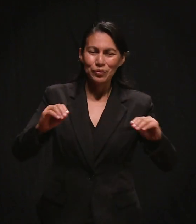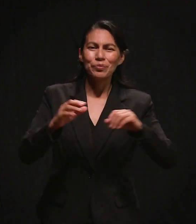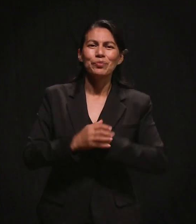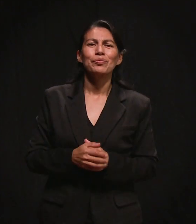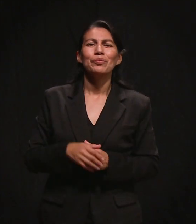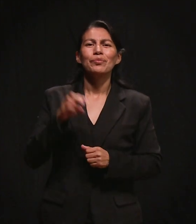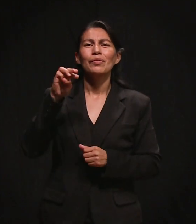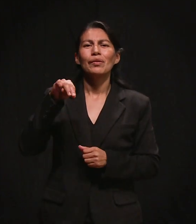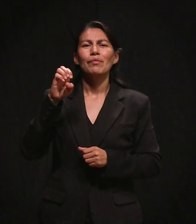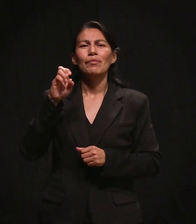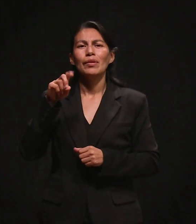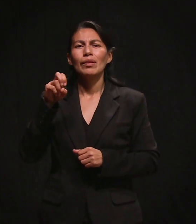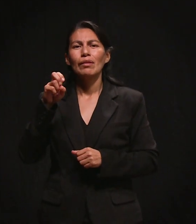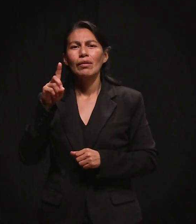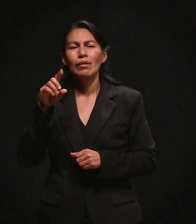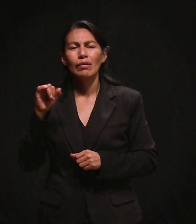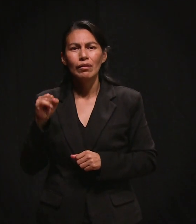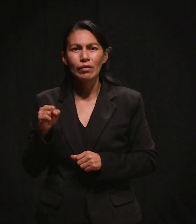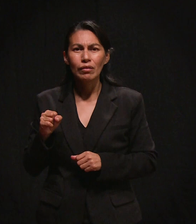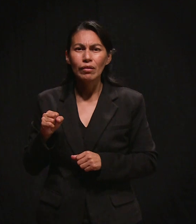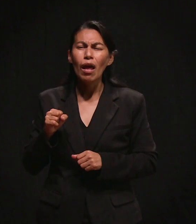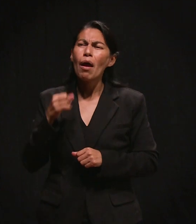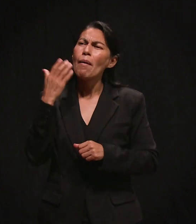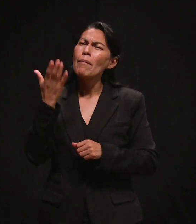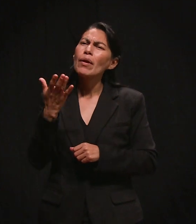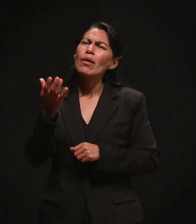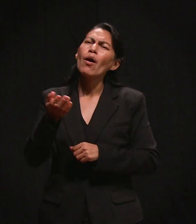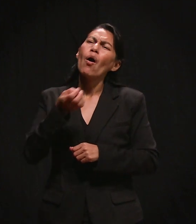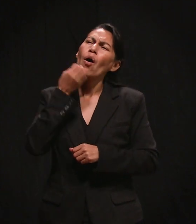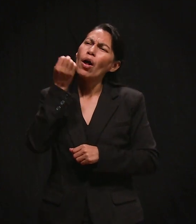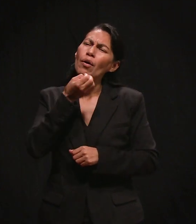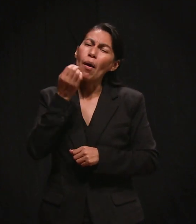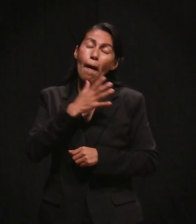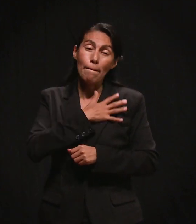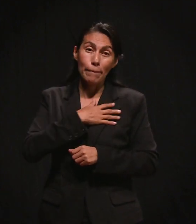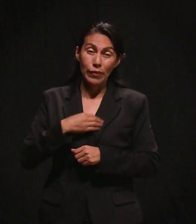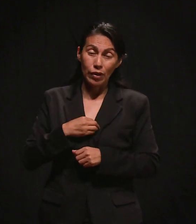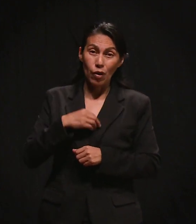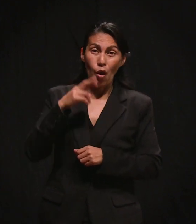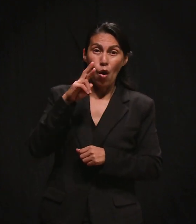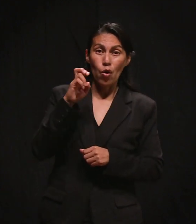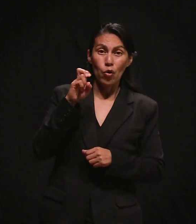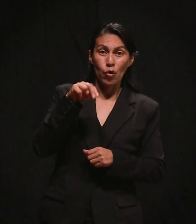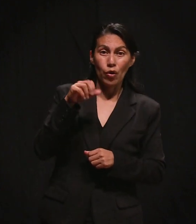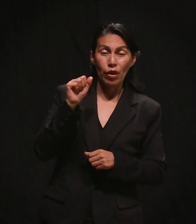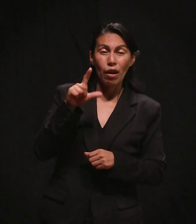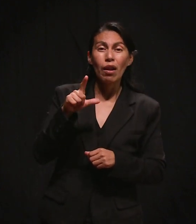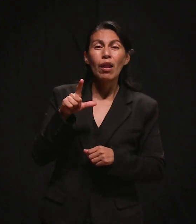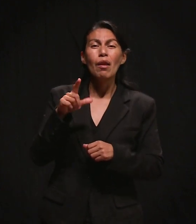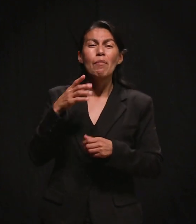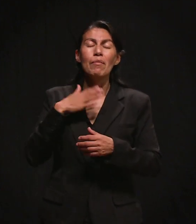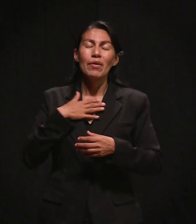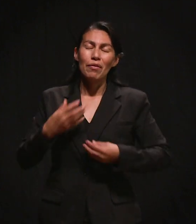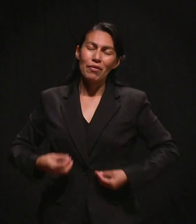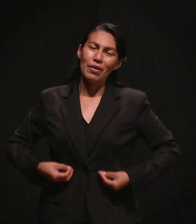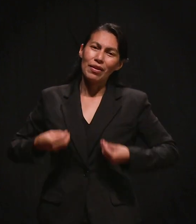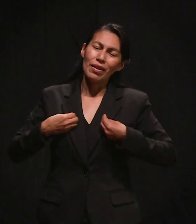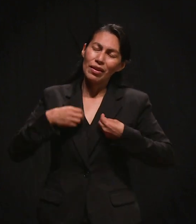Mary Cuscano, pido sus oraciones por mis hijos Ronald y Miguel, por su vida espiritual y por mi vida